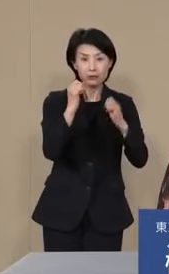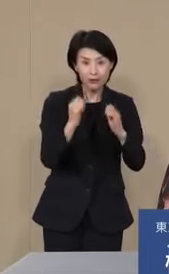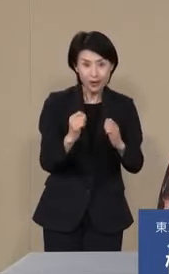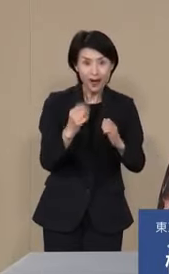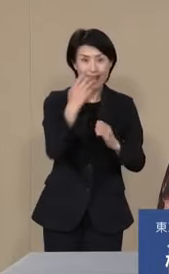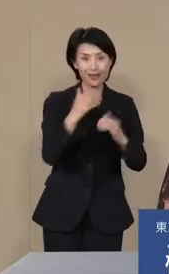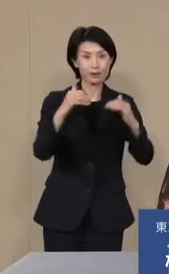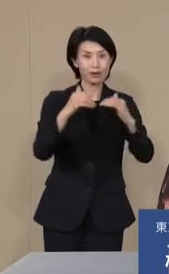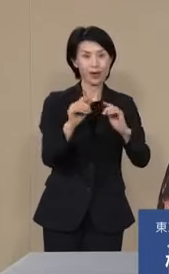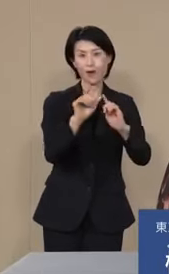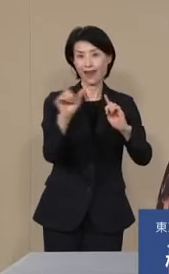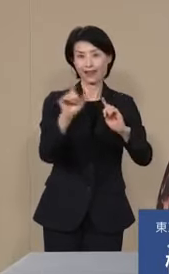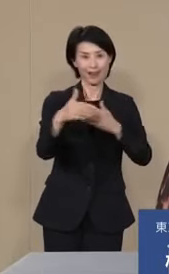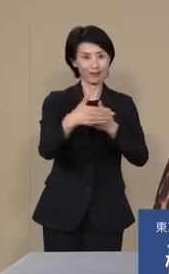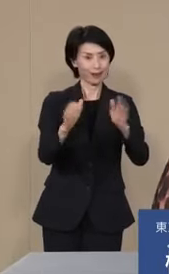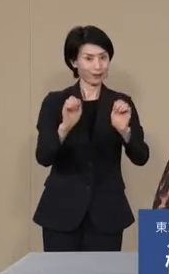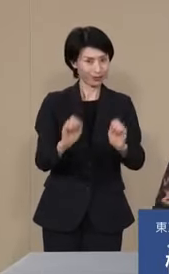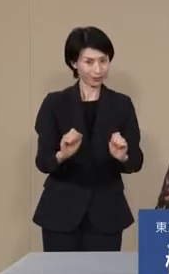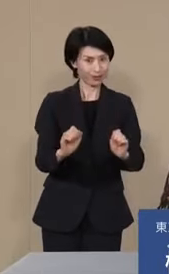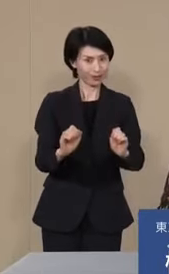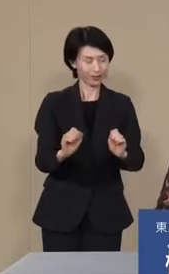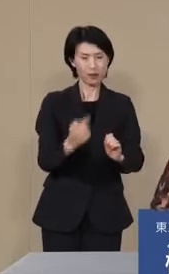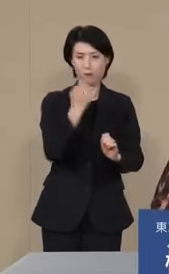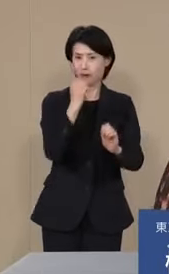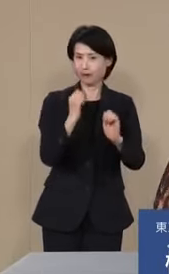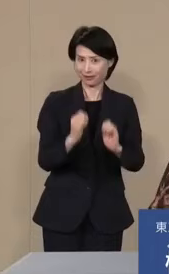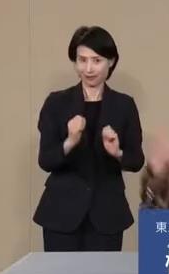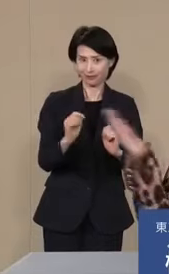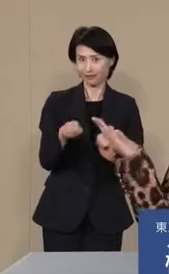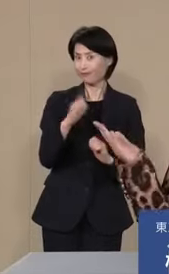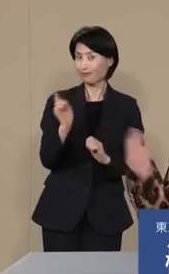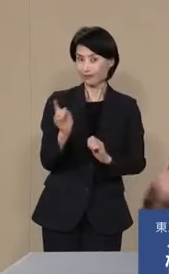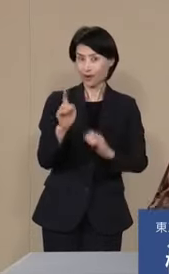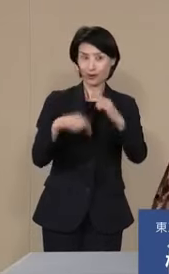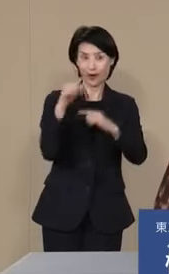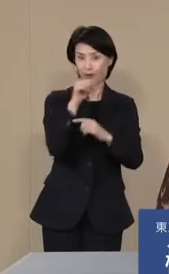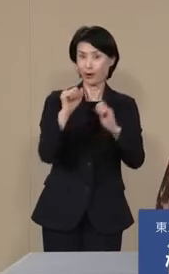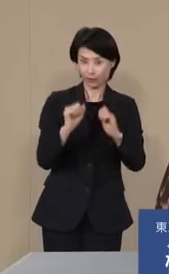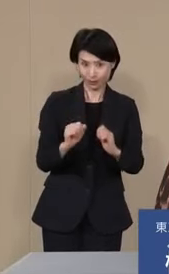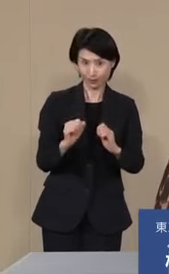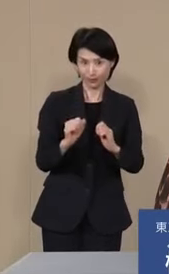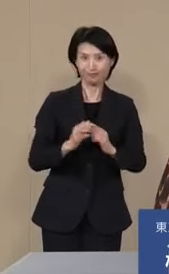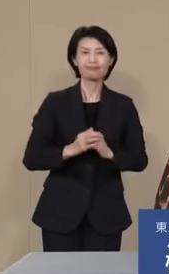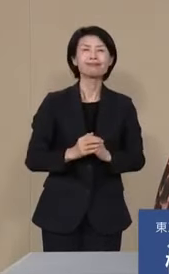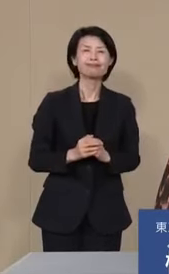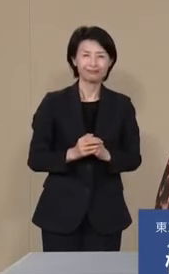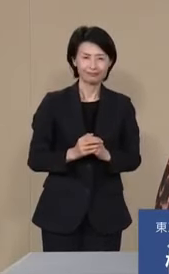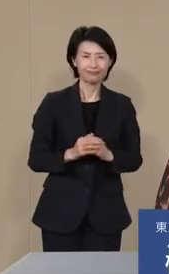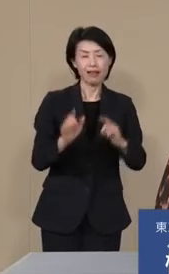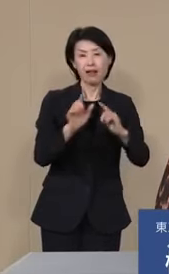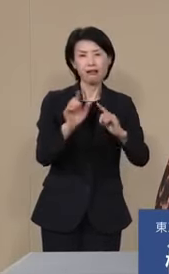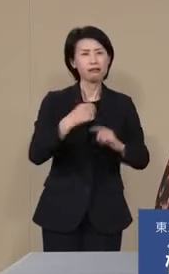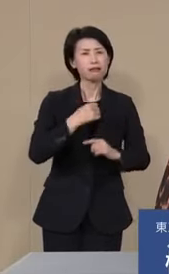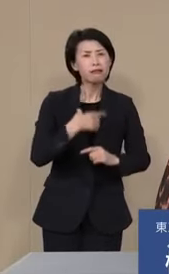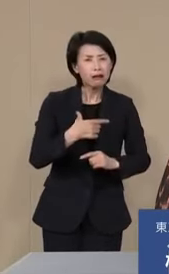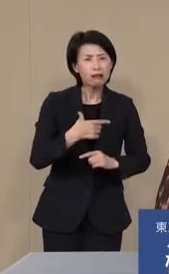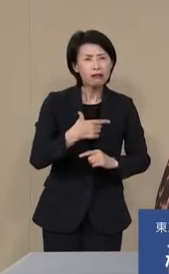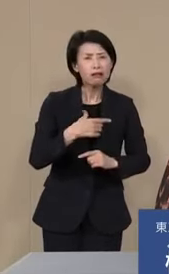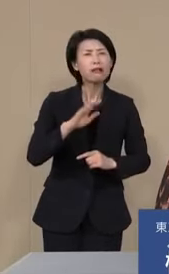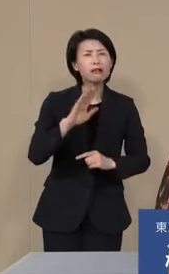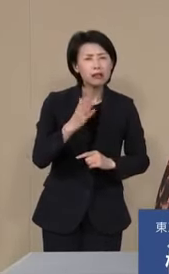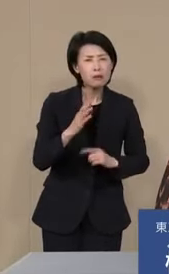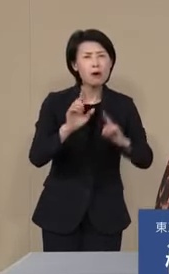NHKの下場に来てるんだここに俺がいてこっちに通訳さんがいるNHKが嫌いにも関わら